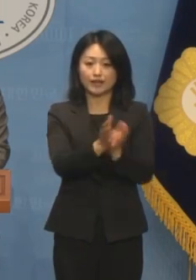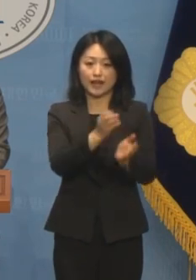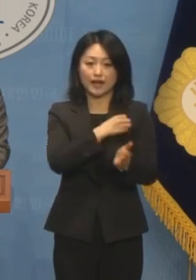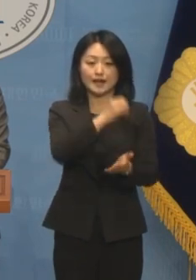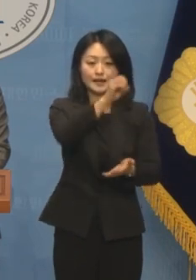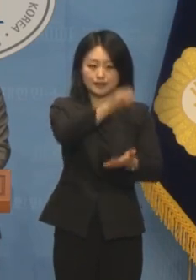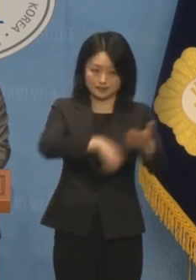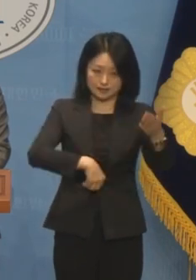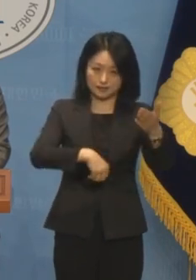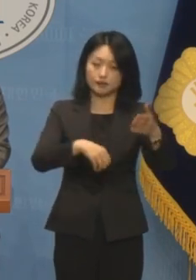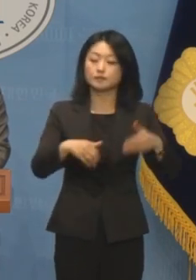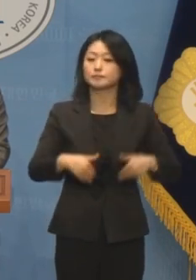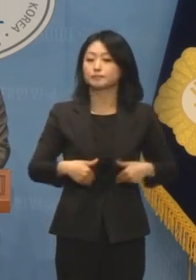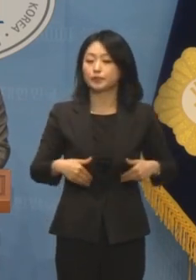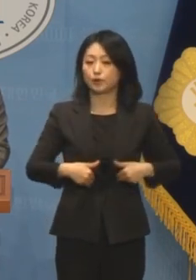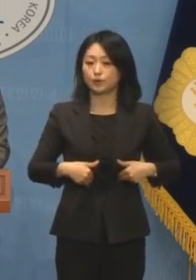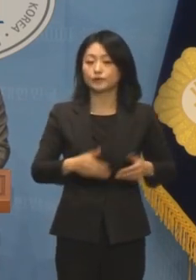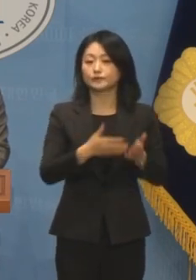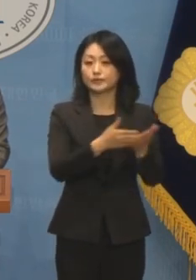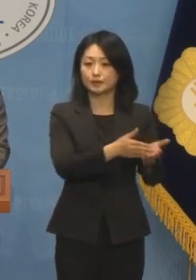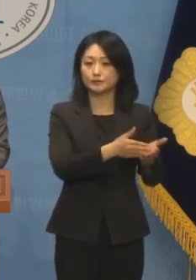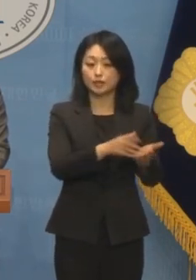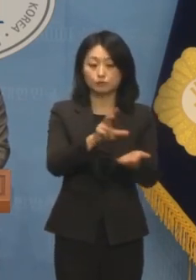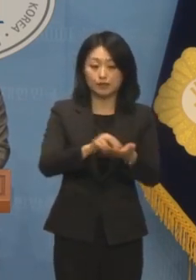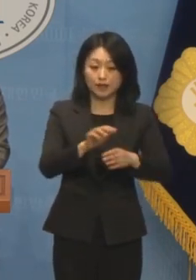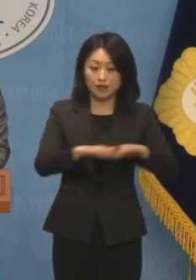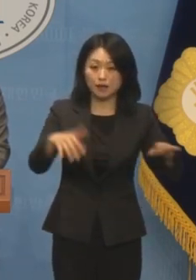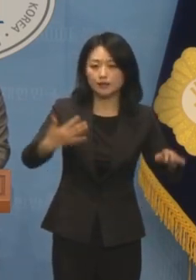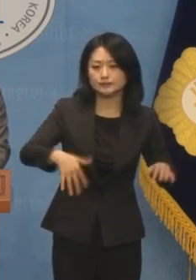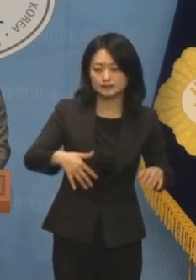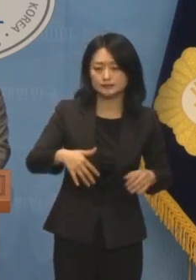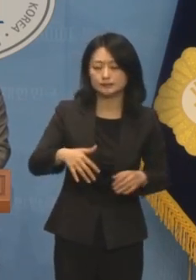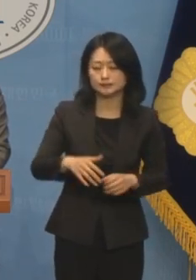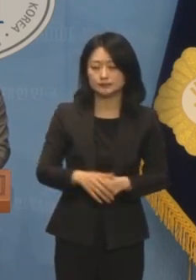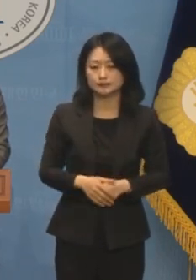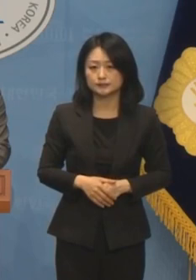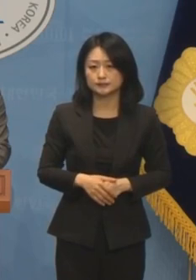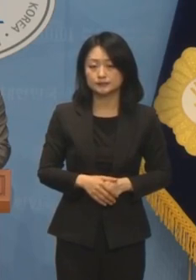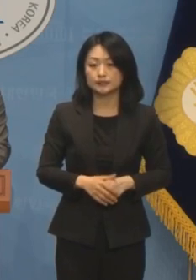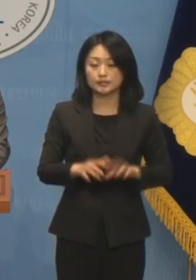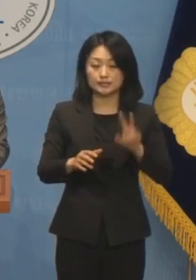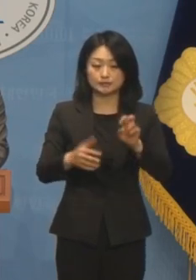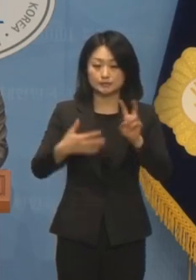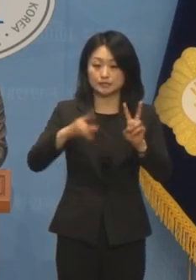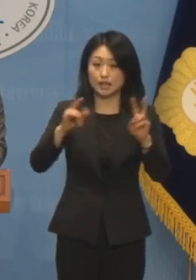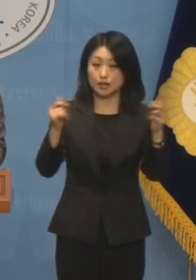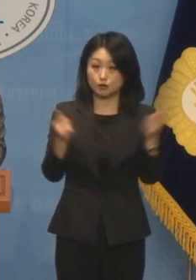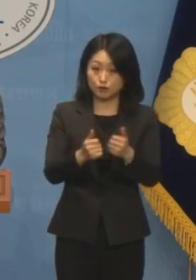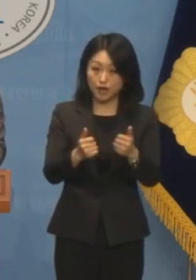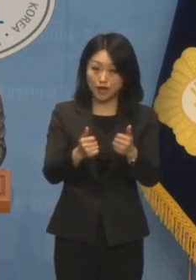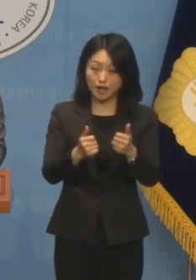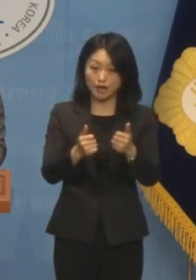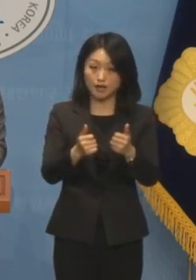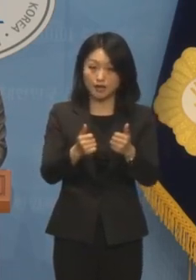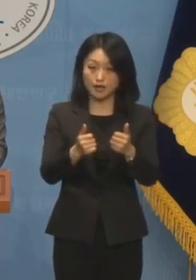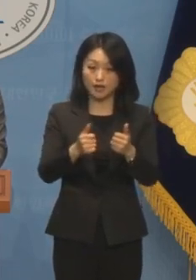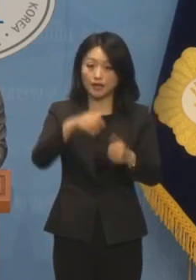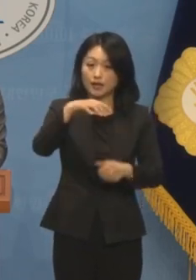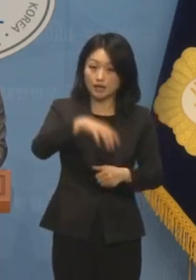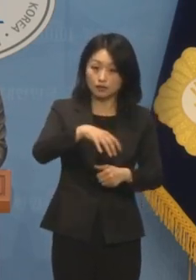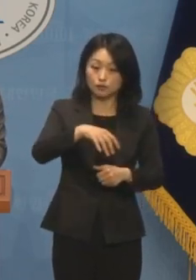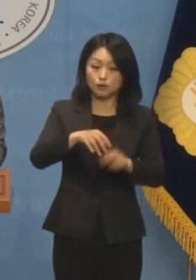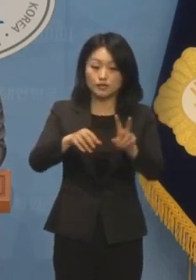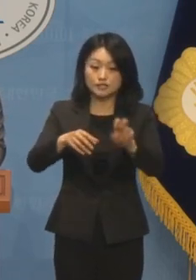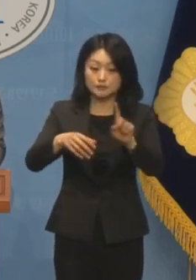필요합니다. 지금 이 문제를 풀지 못한다면 이번 22대 국회도 22대 총선에 담긴